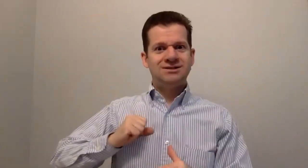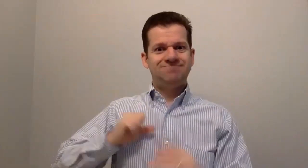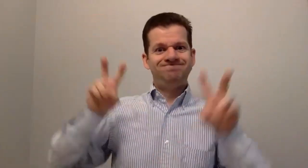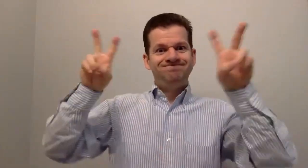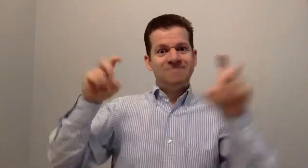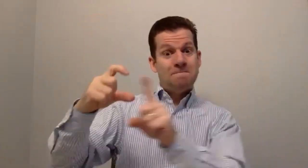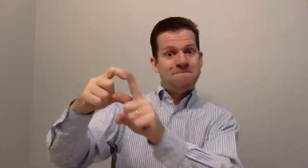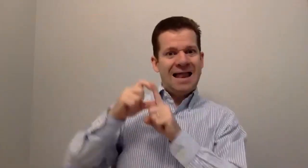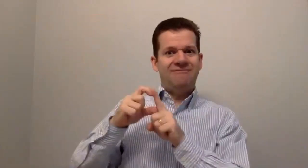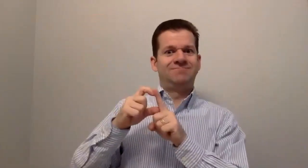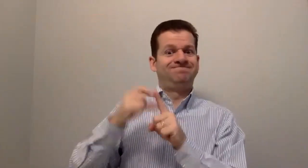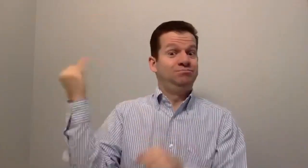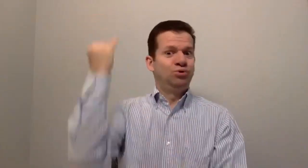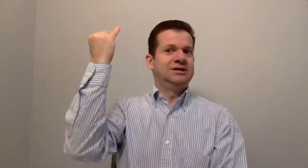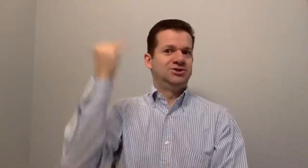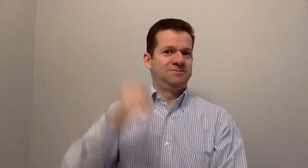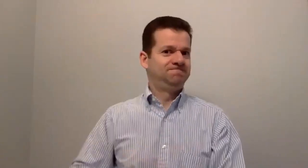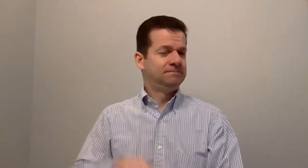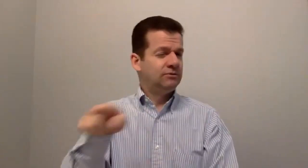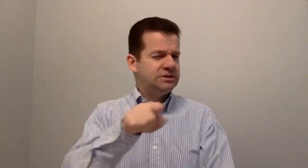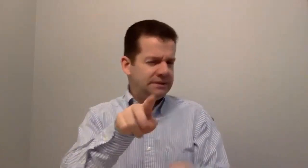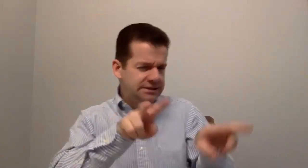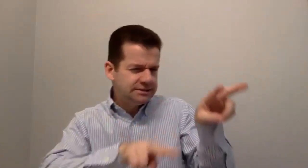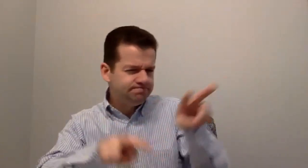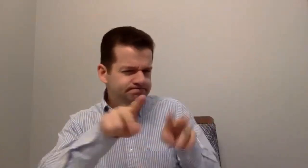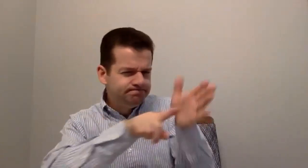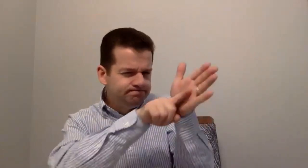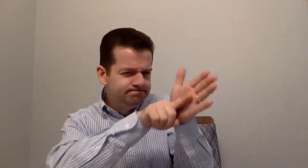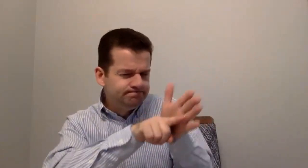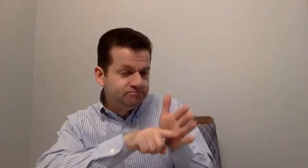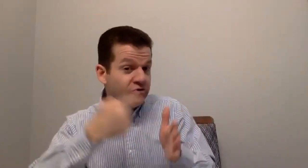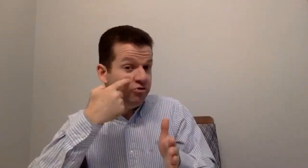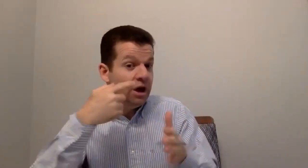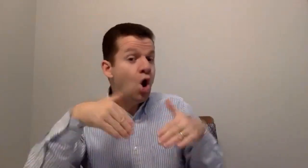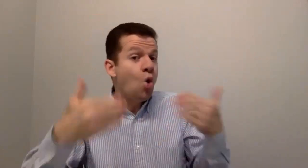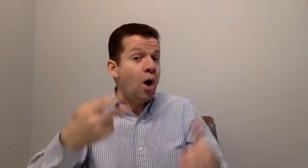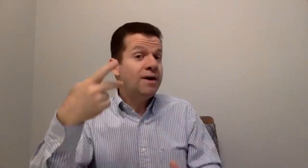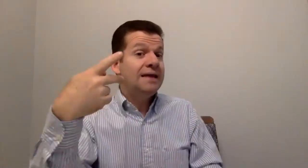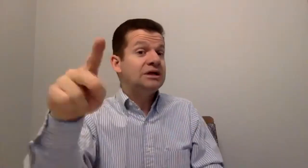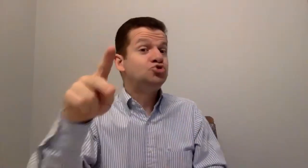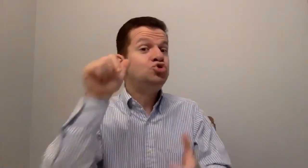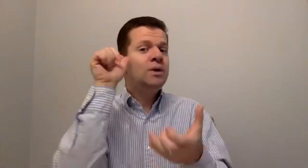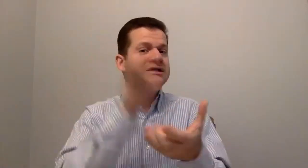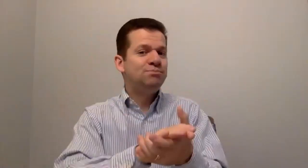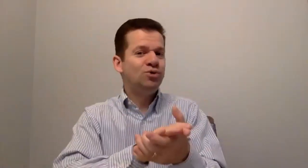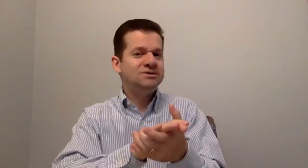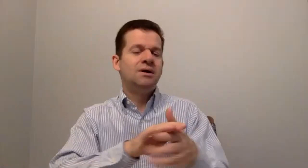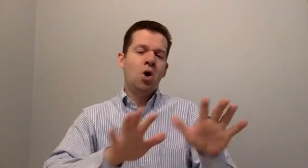gostam. Palavra, importante. Então, você precisa ver qual que é da sua esposa